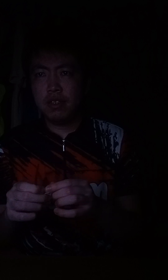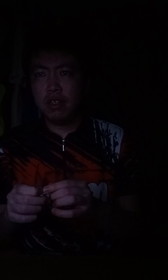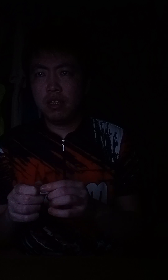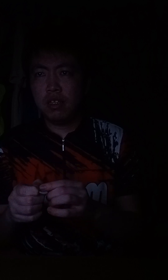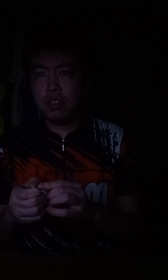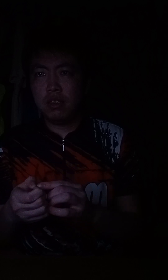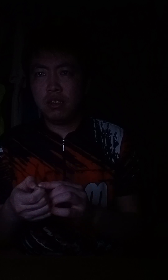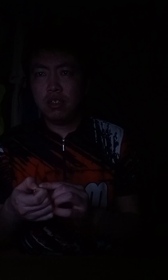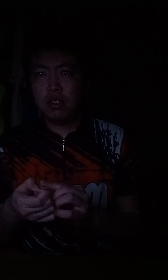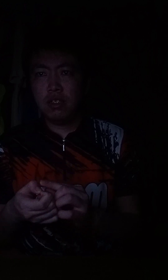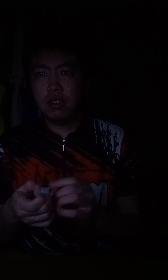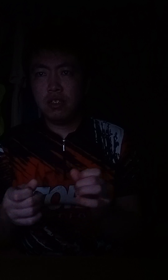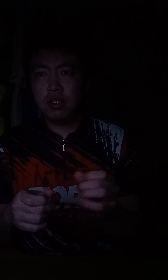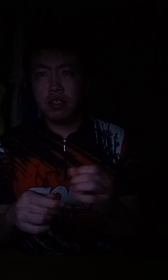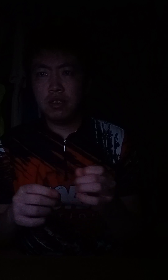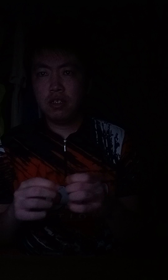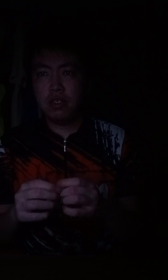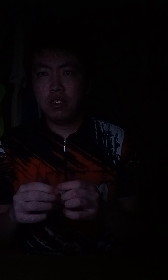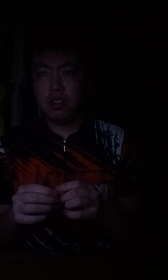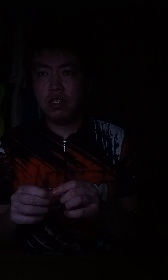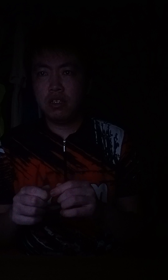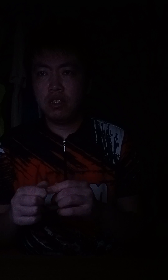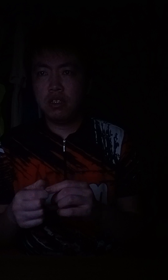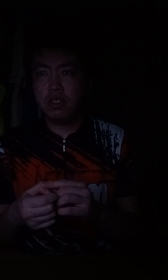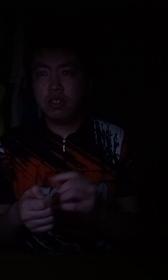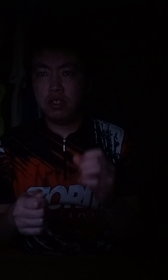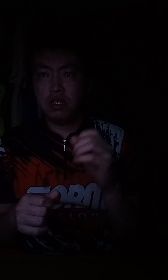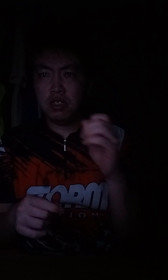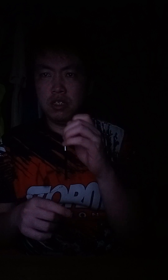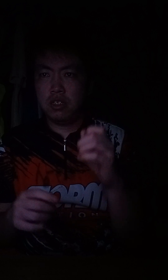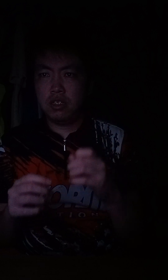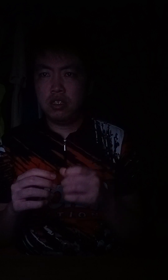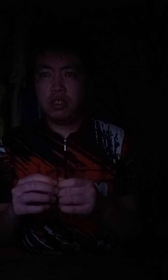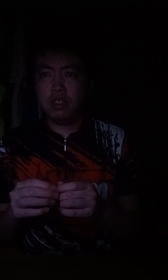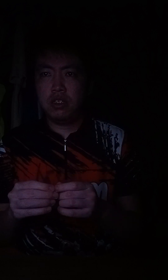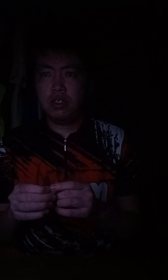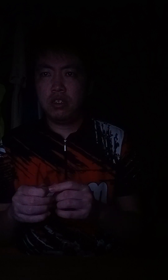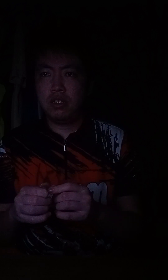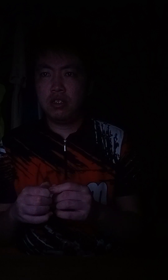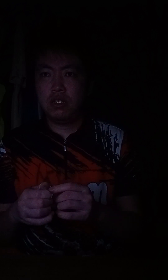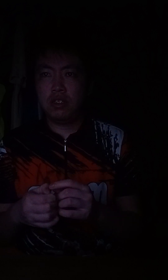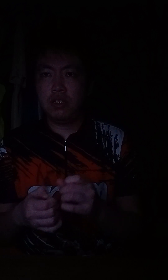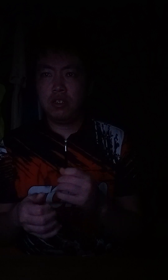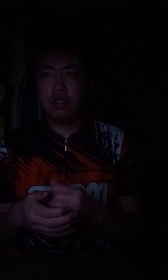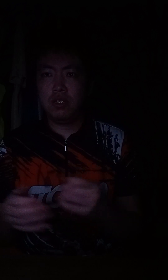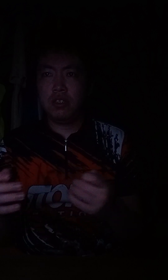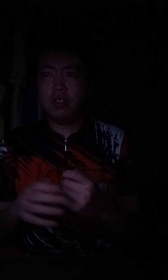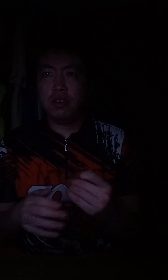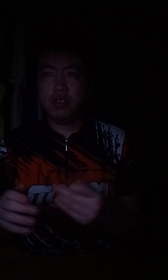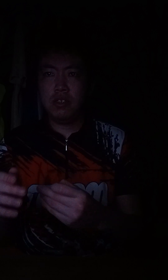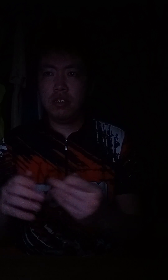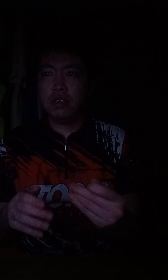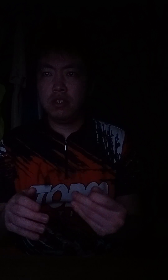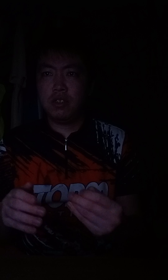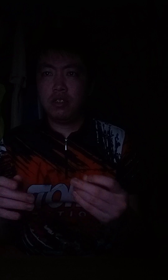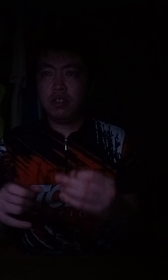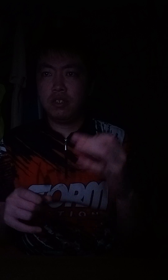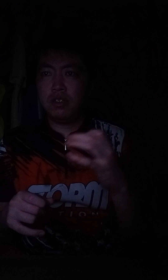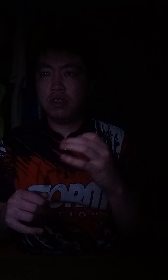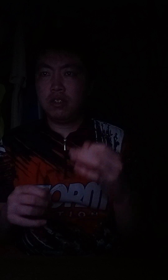허겁게 됐다던가 이러면 저거 카메라 설치한 거 혹시 아닌가? 최근 공중 화장실 내 안심 스크린 설치가 늘고 있습니다.